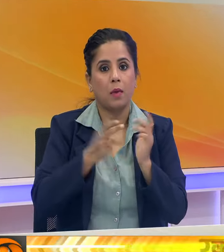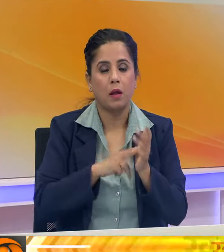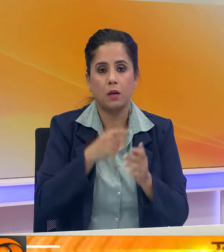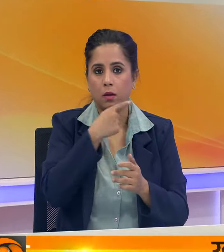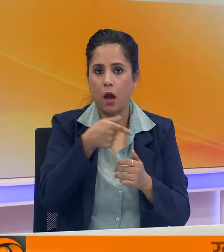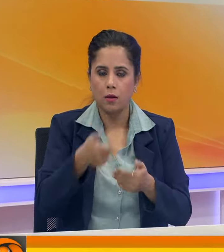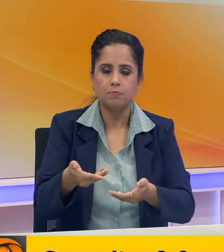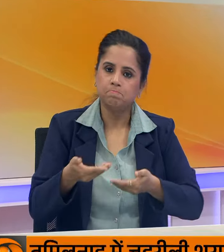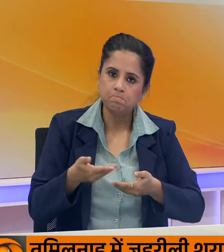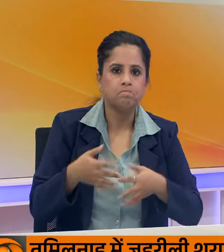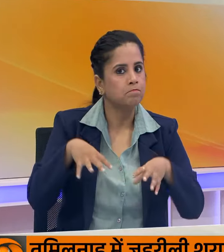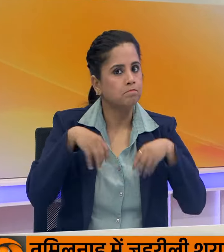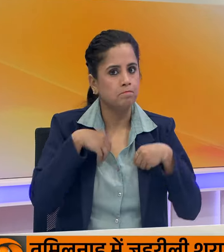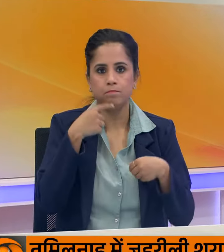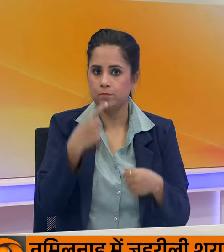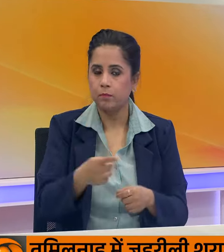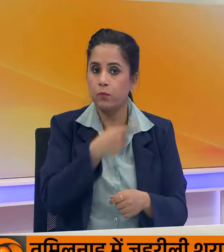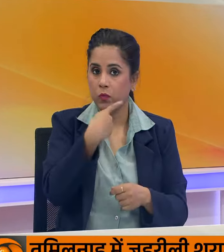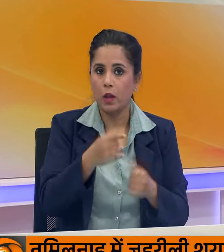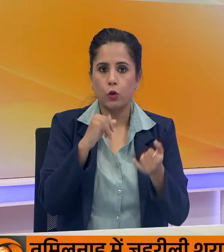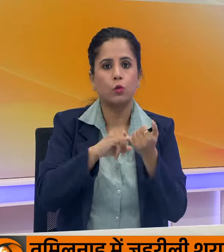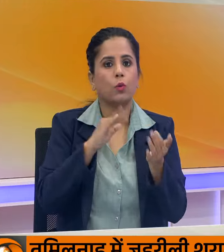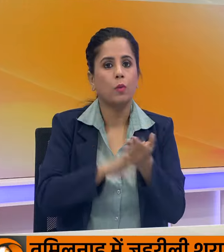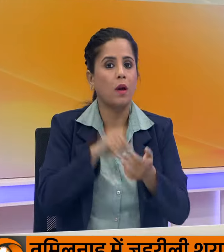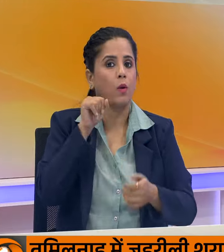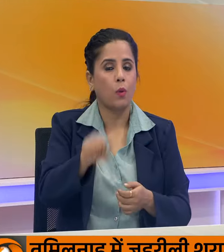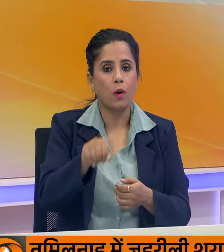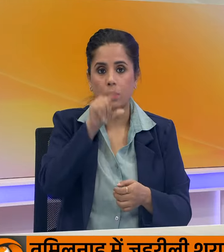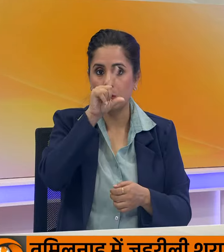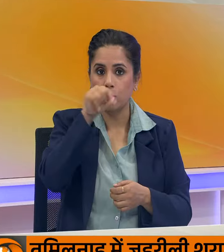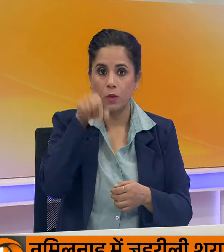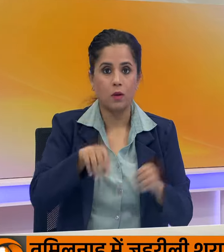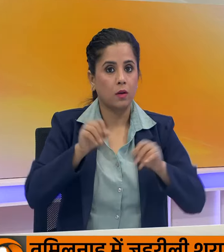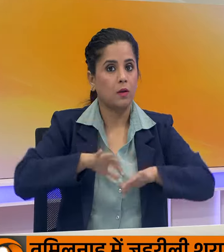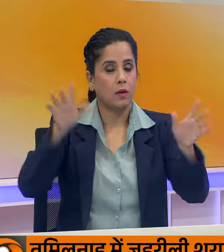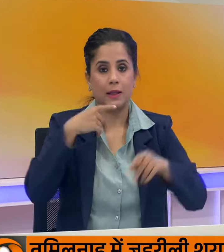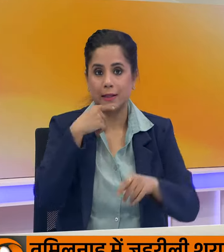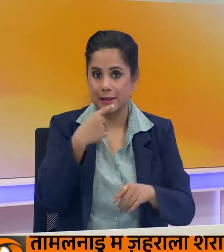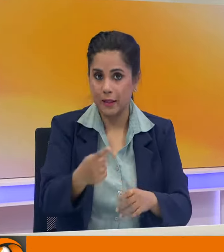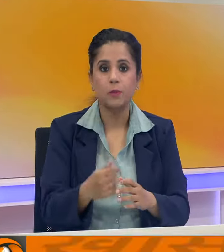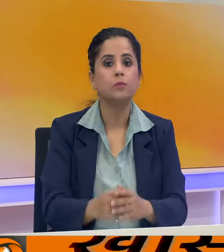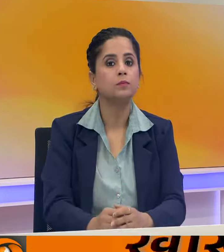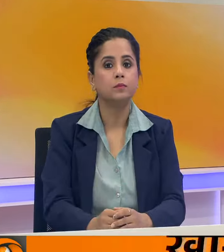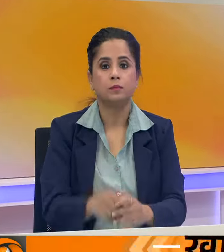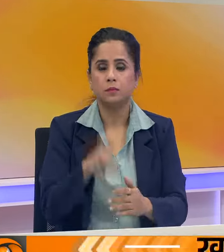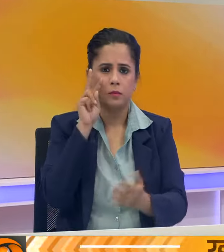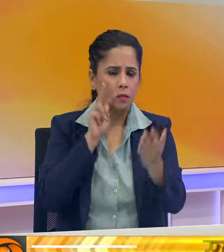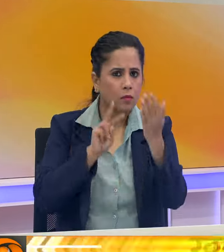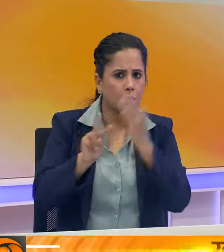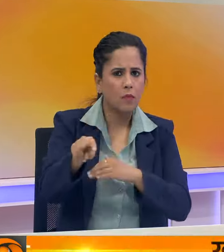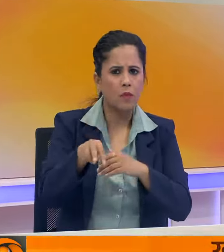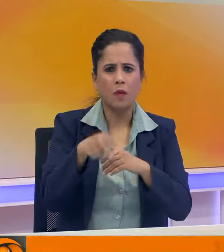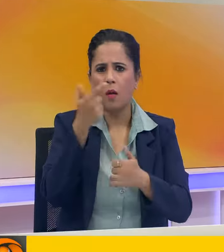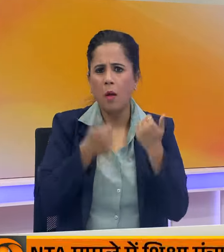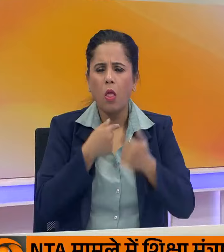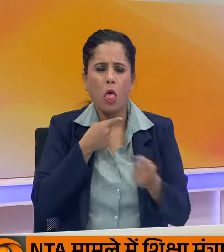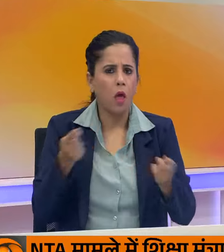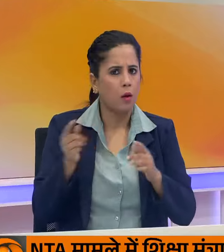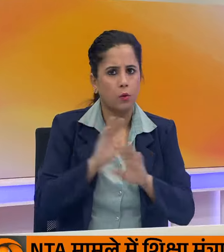प्रधान ने स्वागत किया उन्होंने सोशल मीडिया प्लेटफॉर्म एक्स पर लिखा पारदर्शी छेड़छाड़